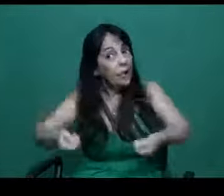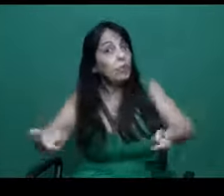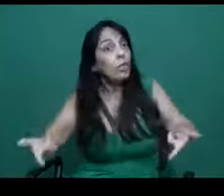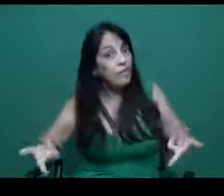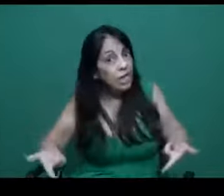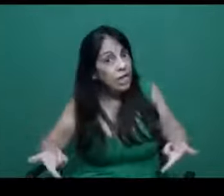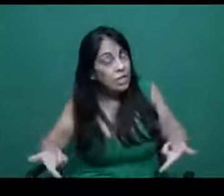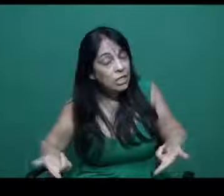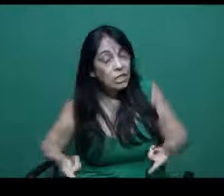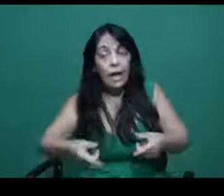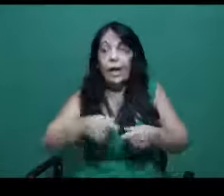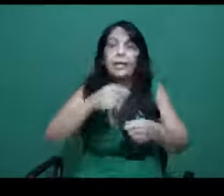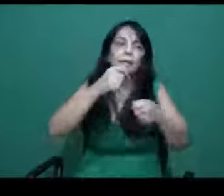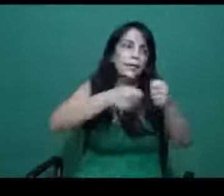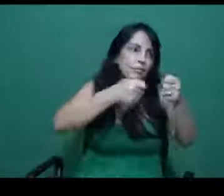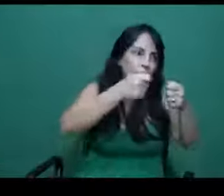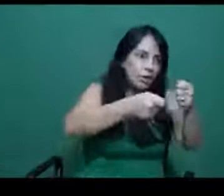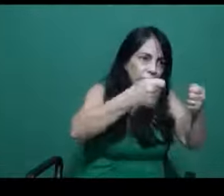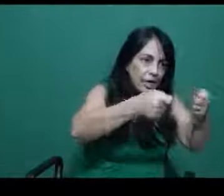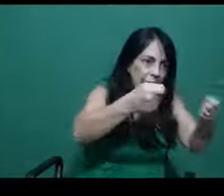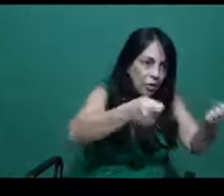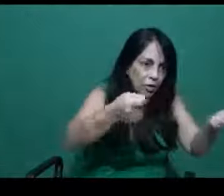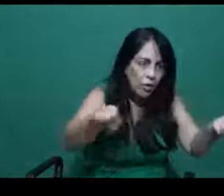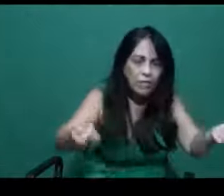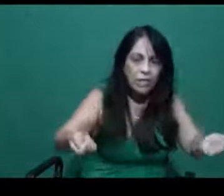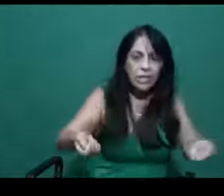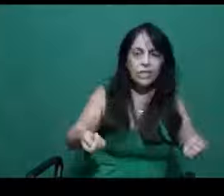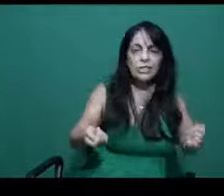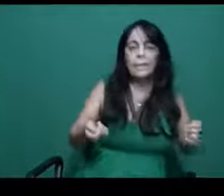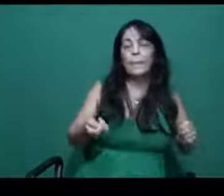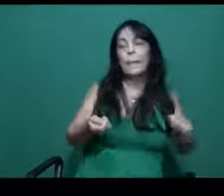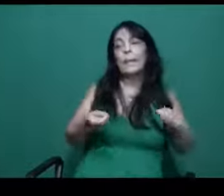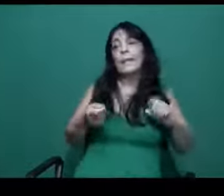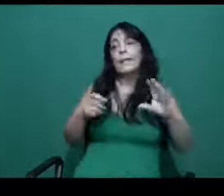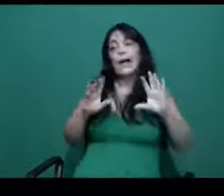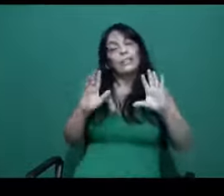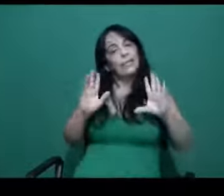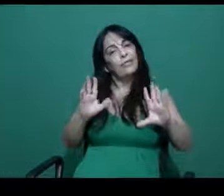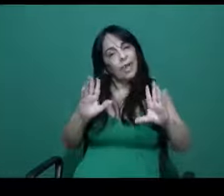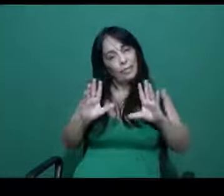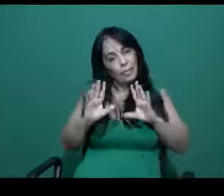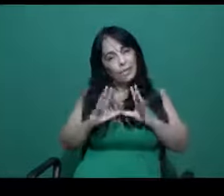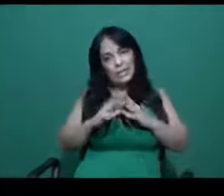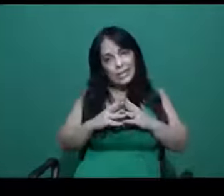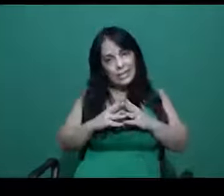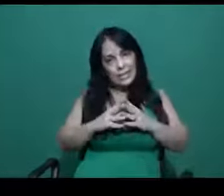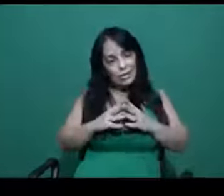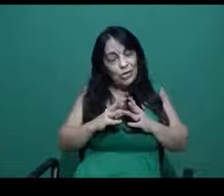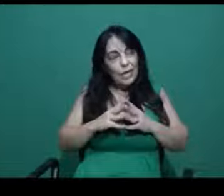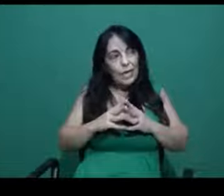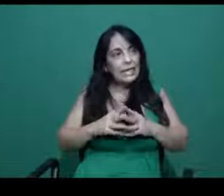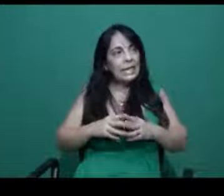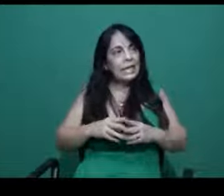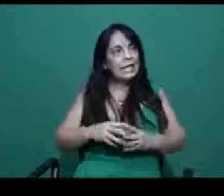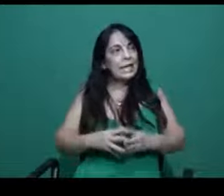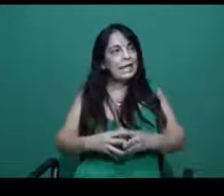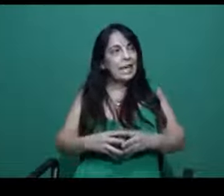os convites. E foram entregar os convites. Mas teve um dia muito interessante. O dia mais interessante é